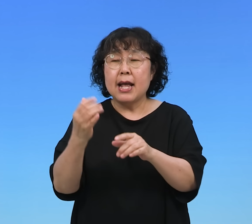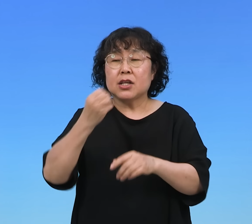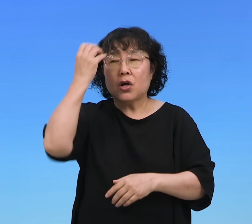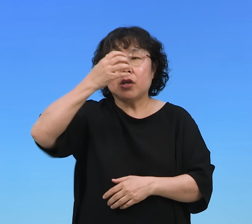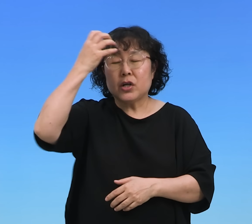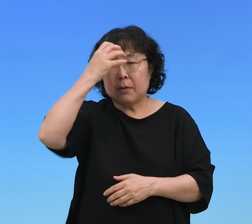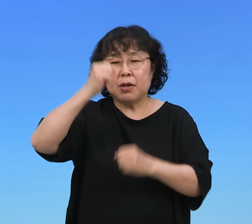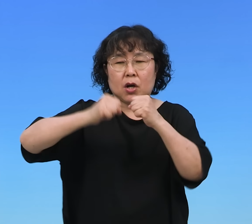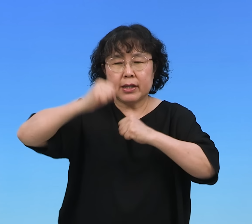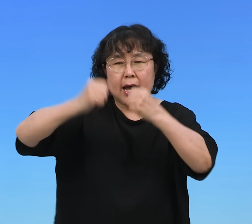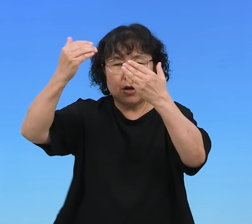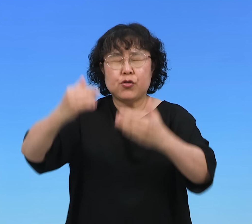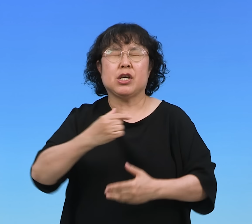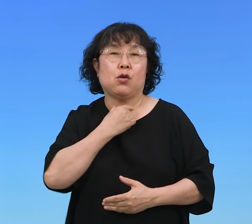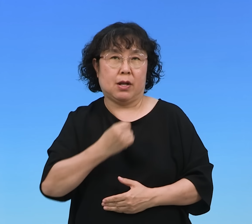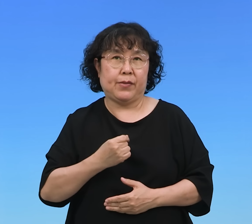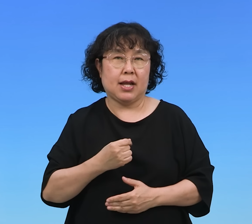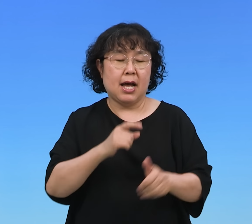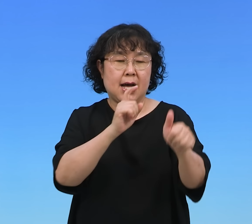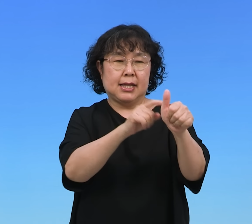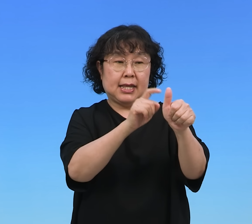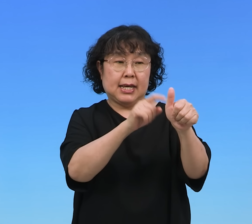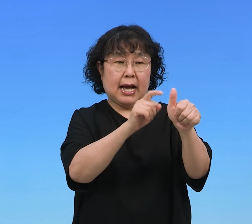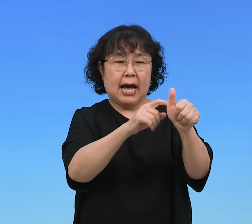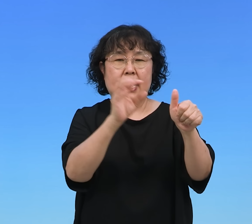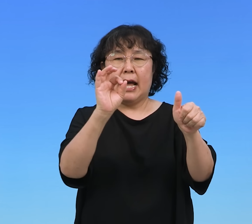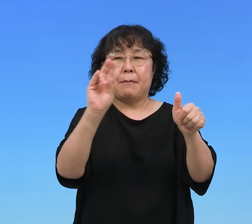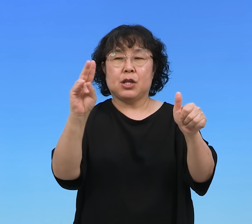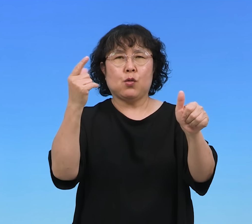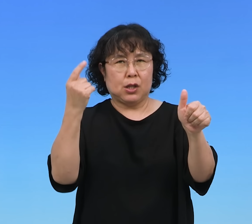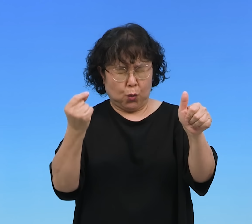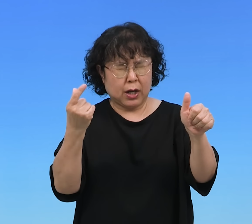네가. 난 여전히 너에게 주목하고 있어.